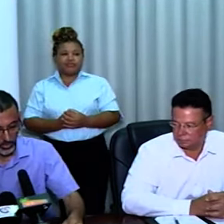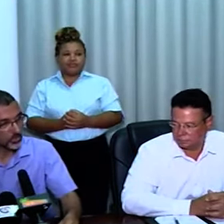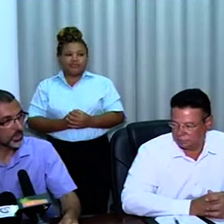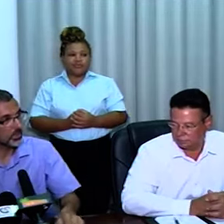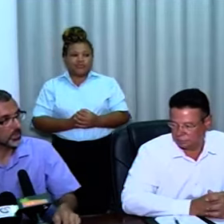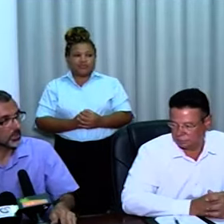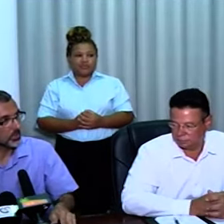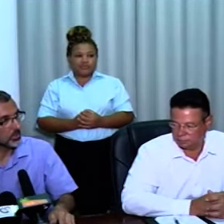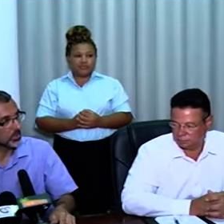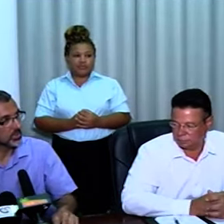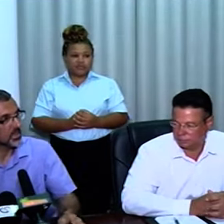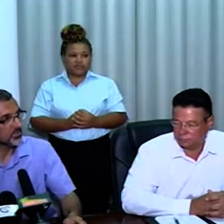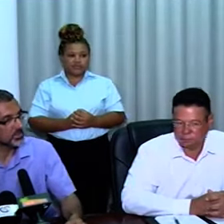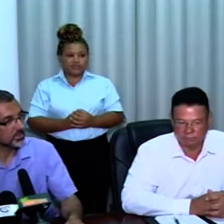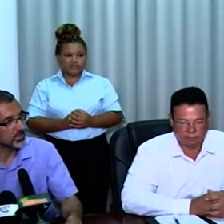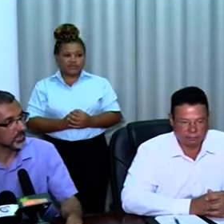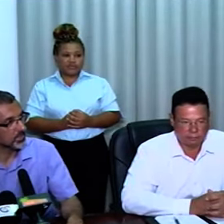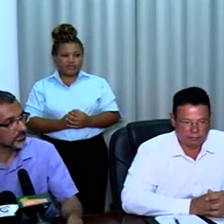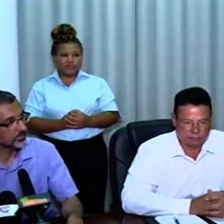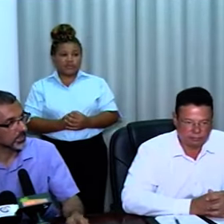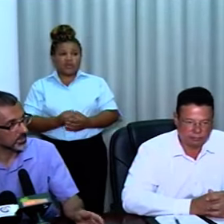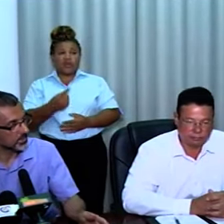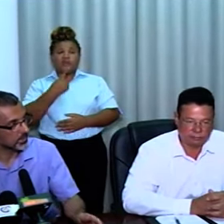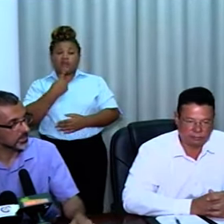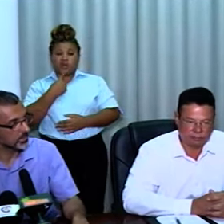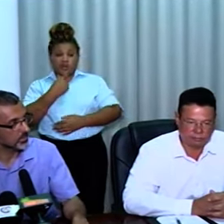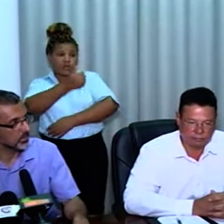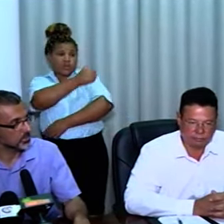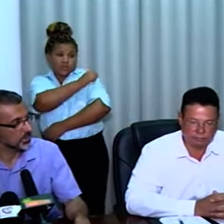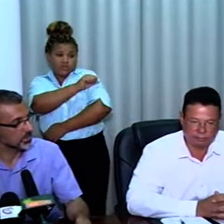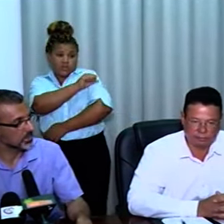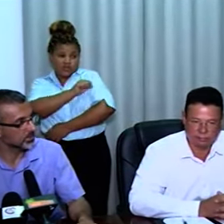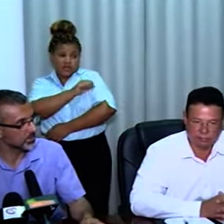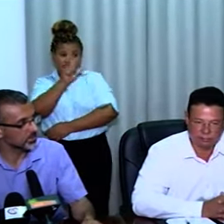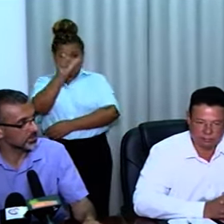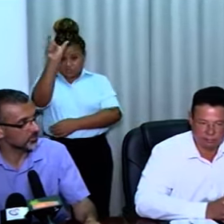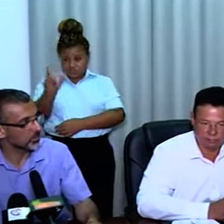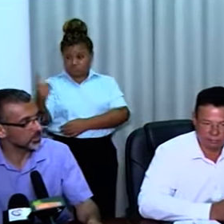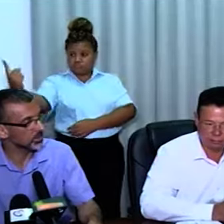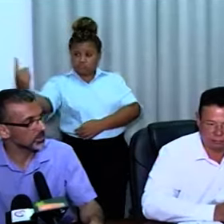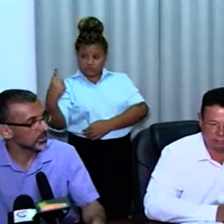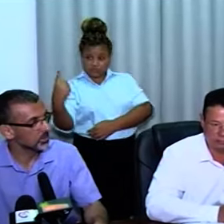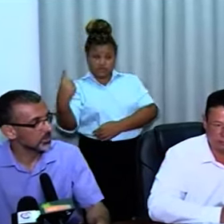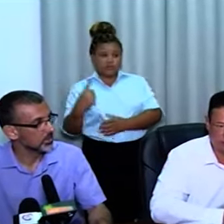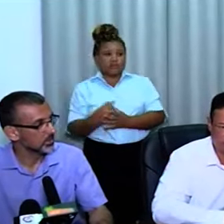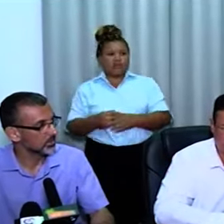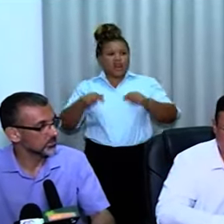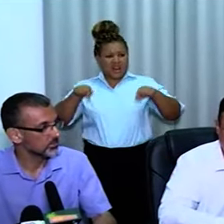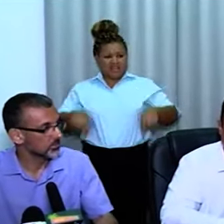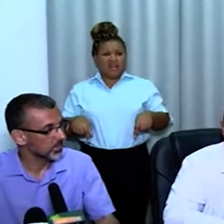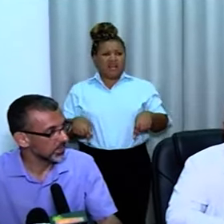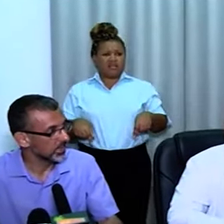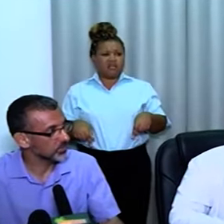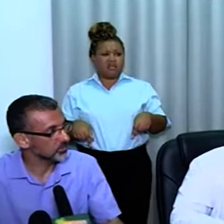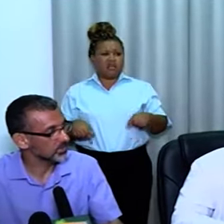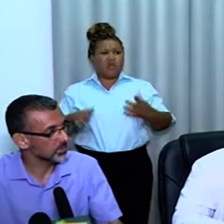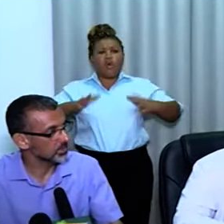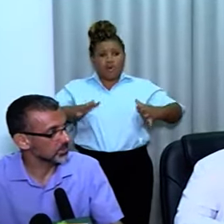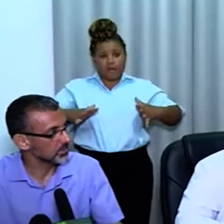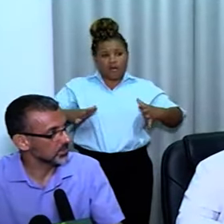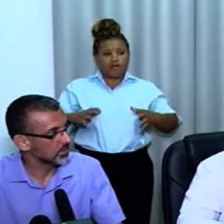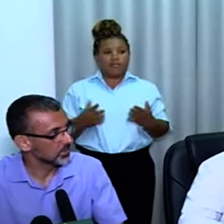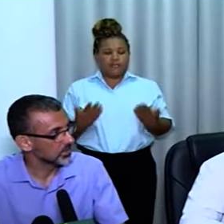Oui, le côté service, pareil, commissionnaire, il a rapporté. Hier, nous